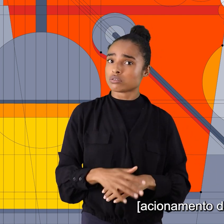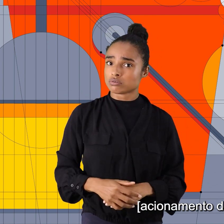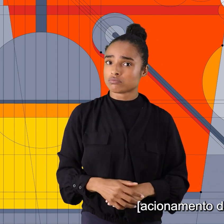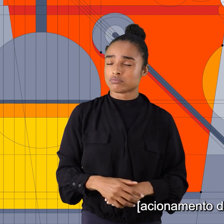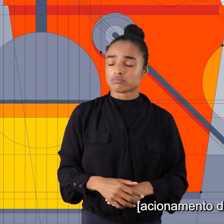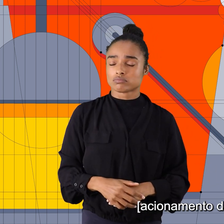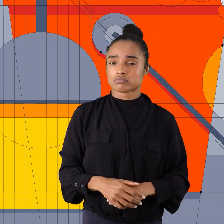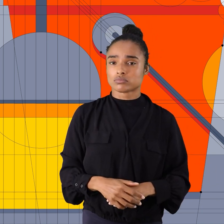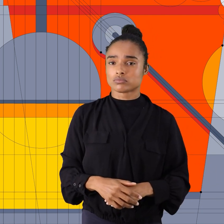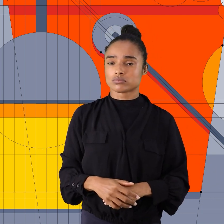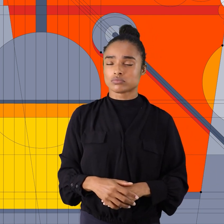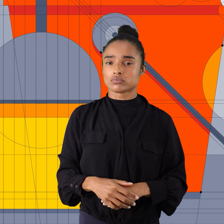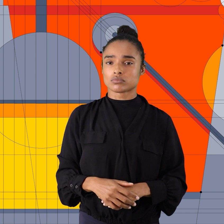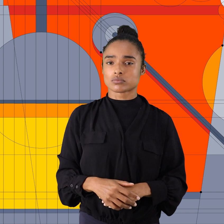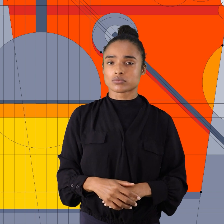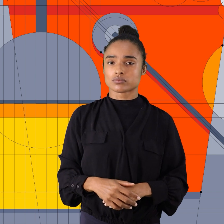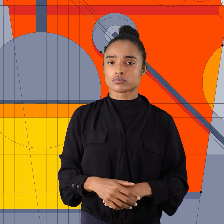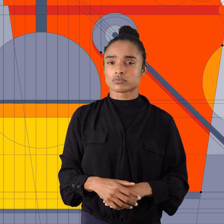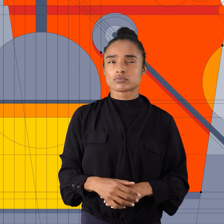cozinha.